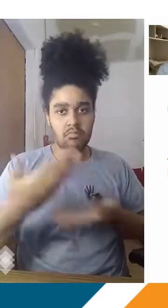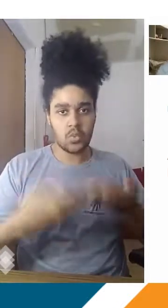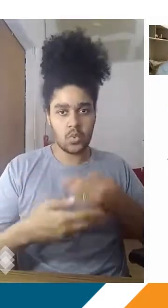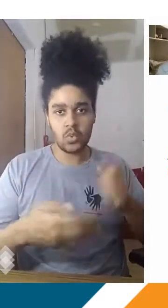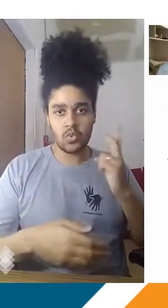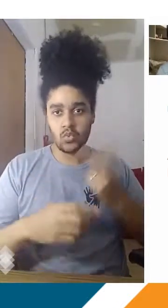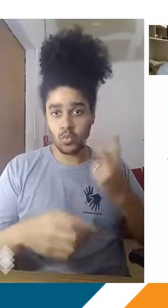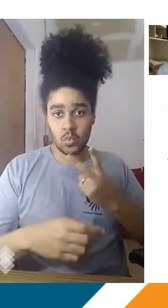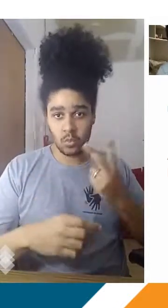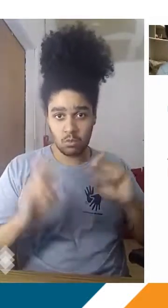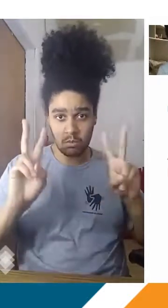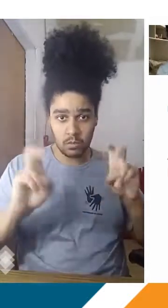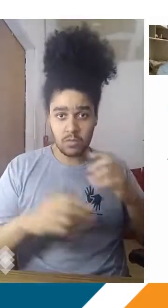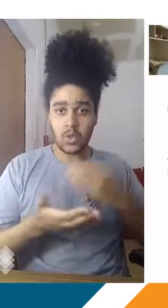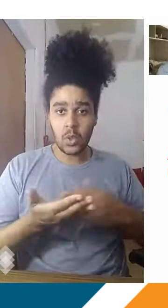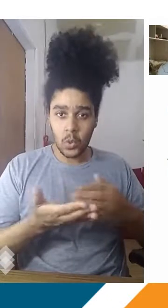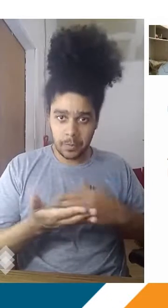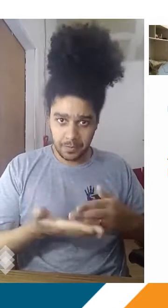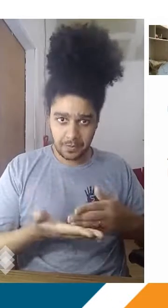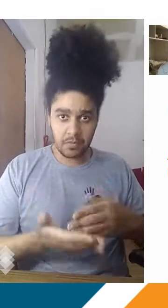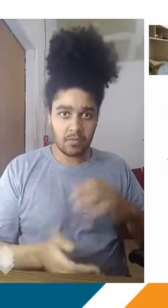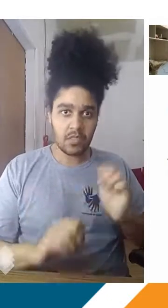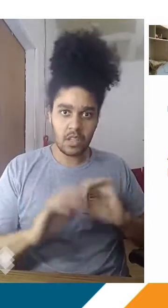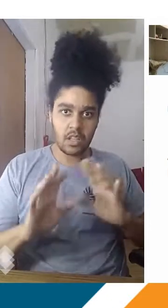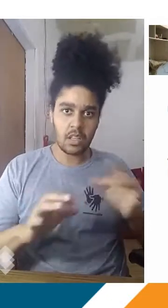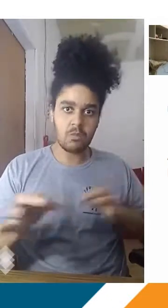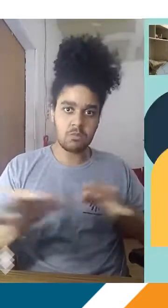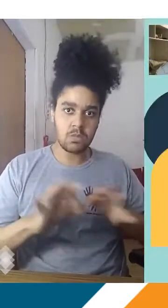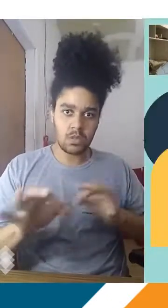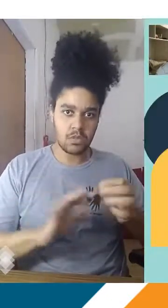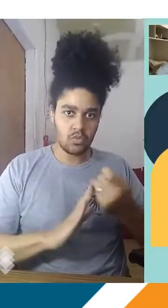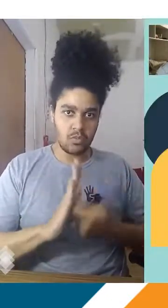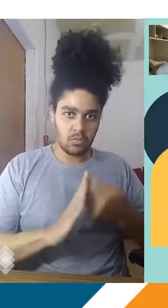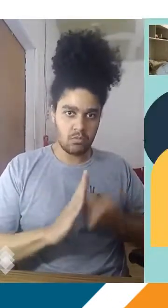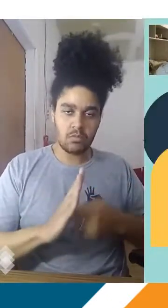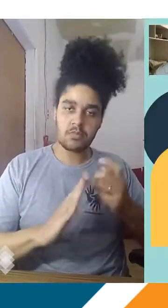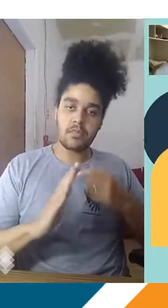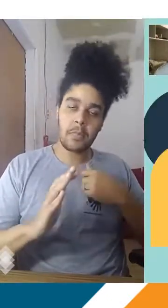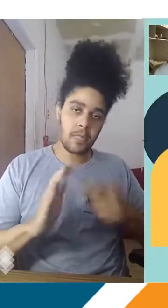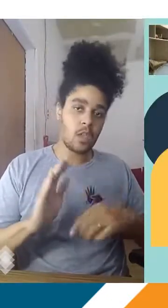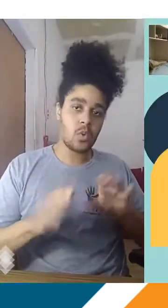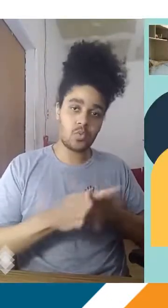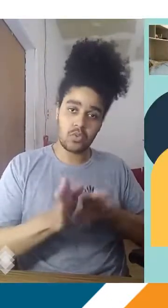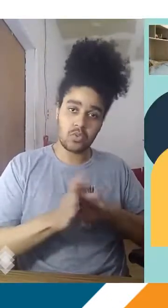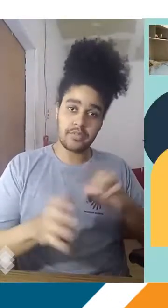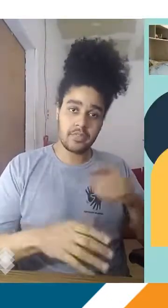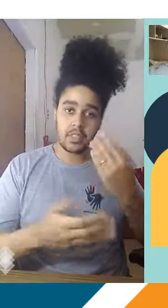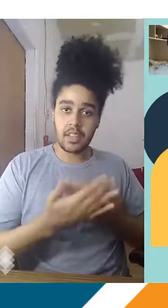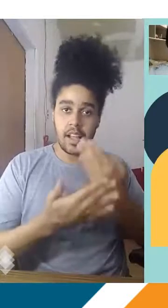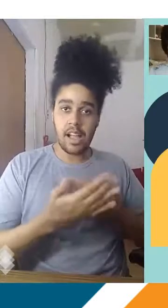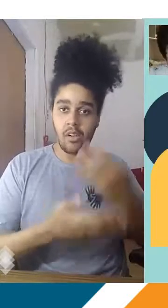a relação entre esses dois termos. Para isso a gente tem que começar, evidentemente, pelo planejamento do texto, e aí recomendo